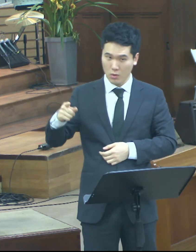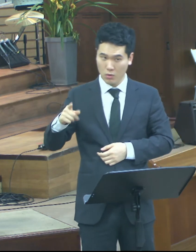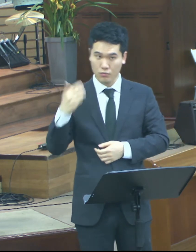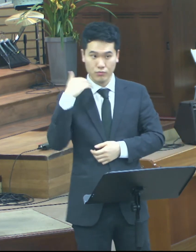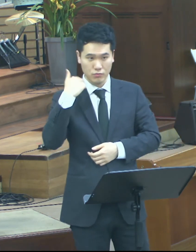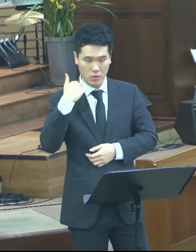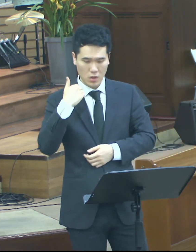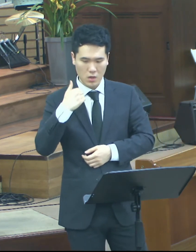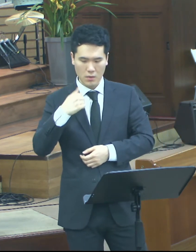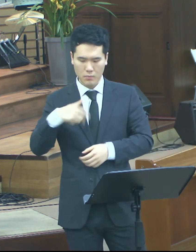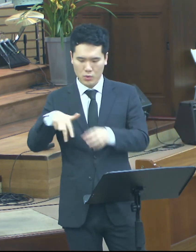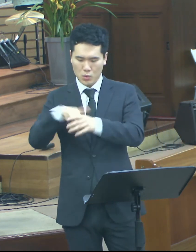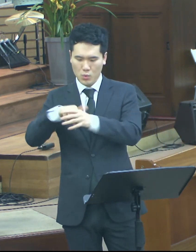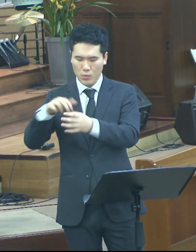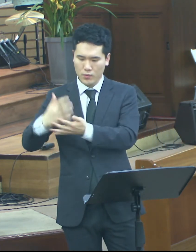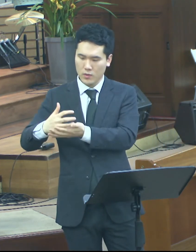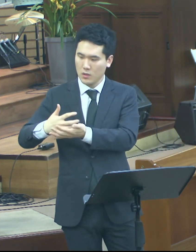이루어냈던 종교개혁자죠. 둘 다 신부예요.